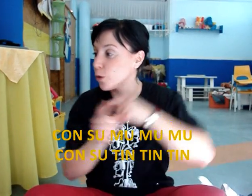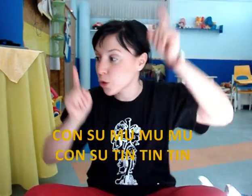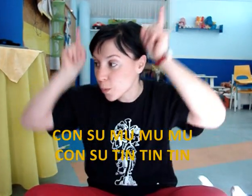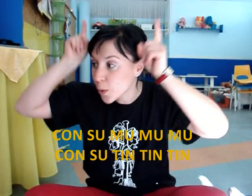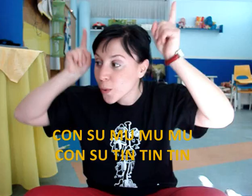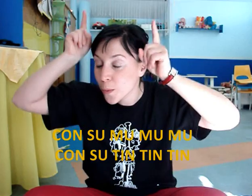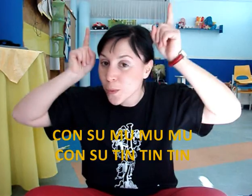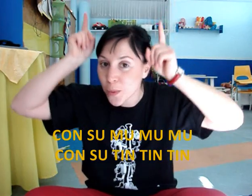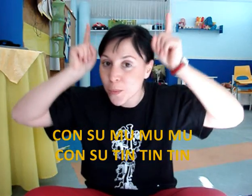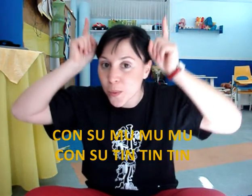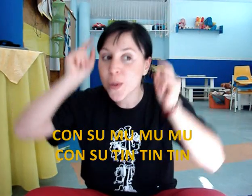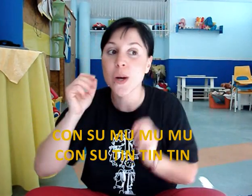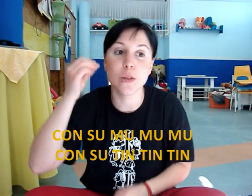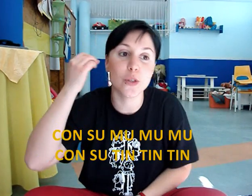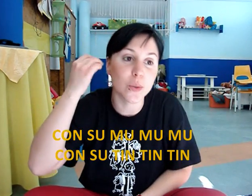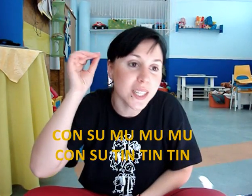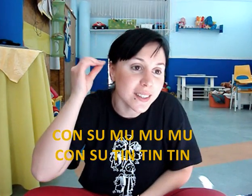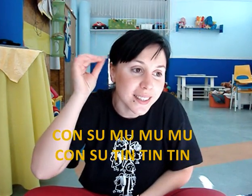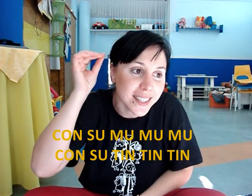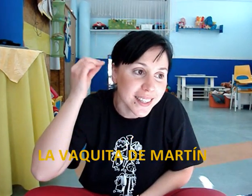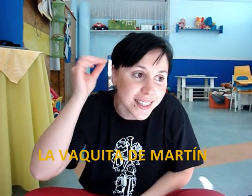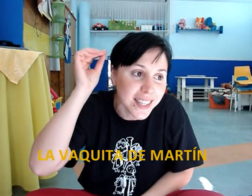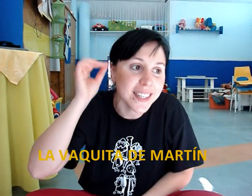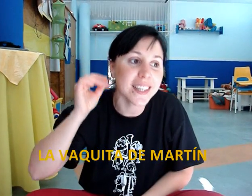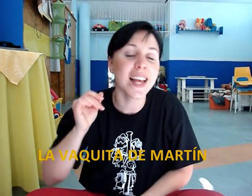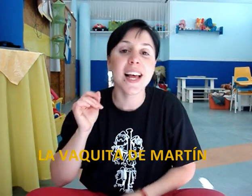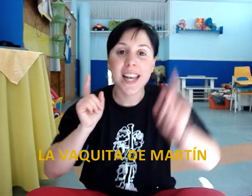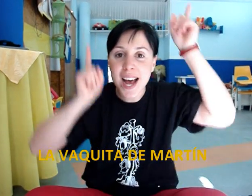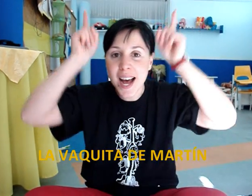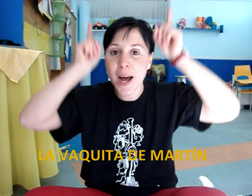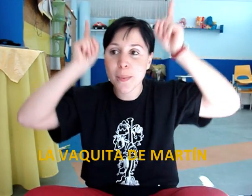su mum, con su tintintín. La